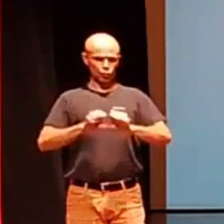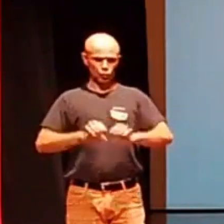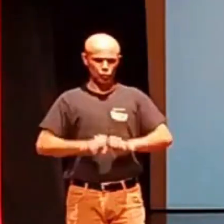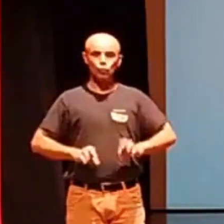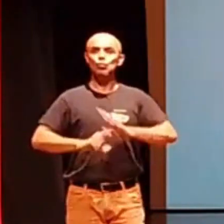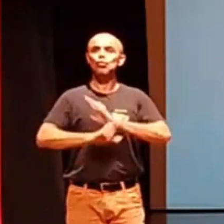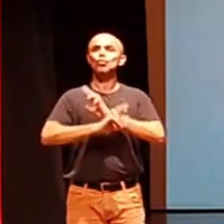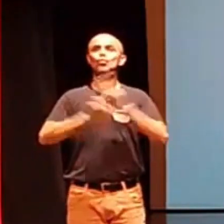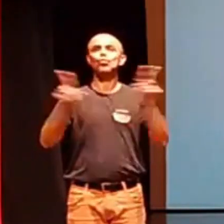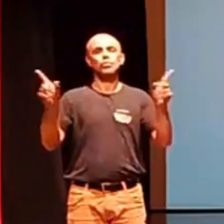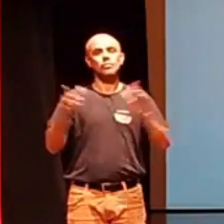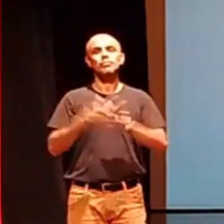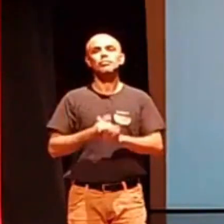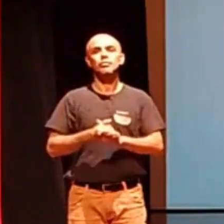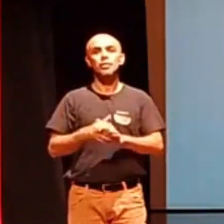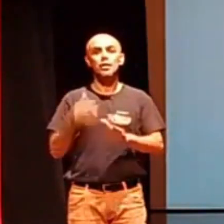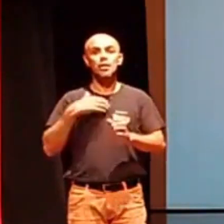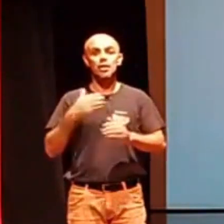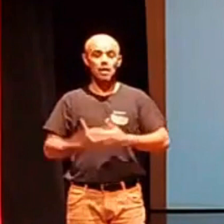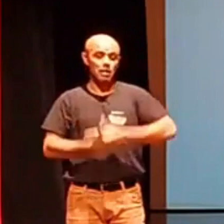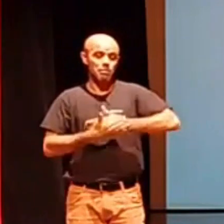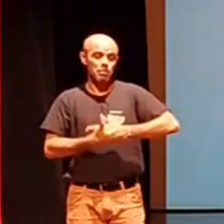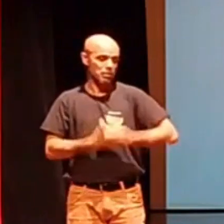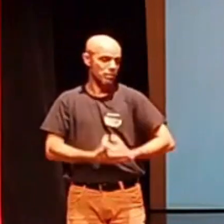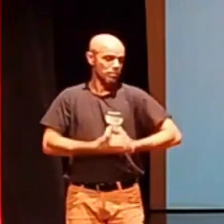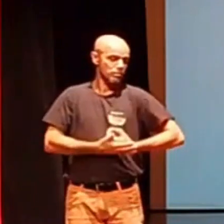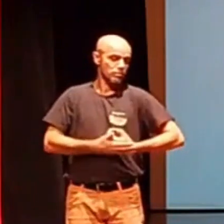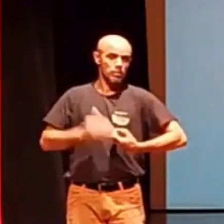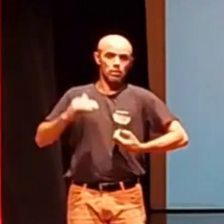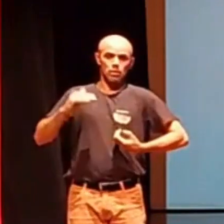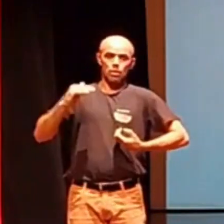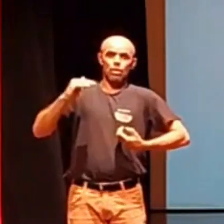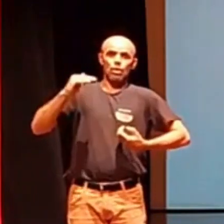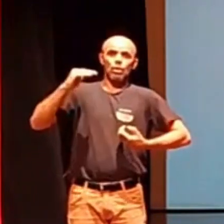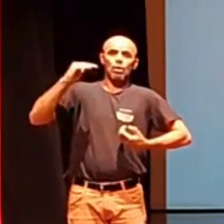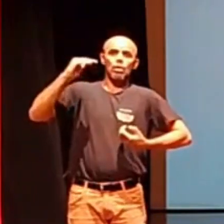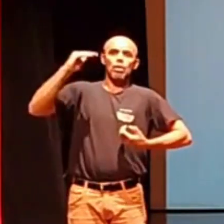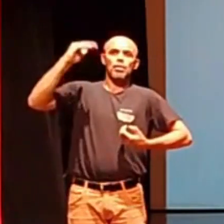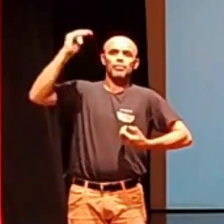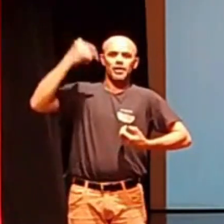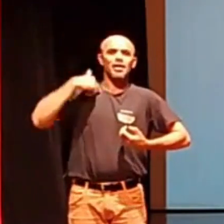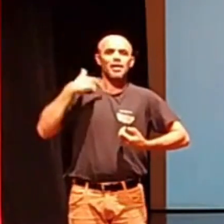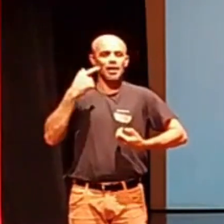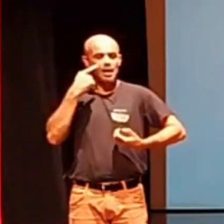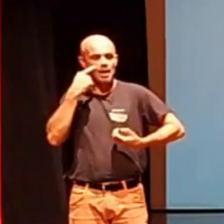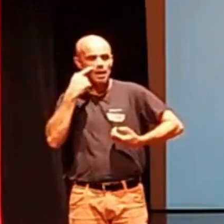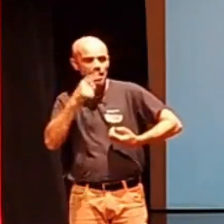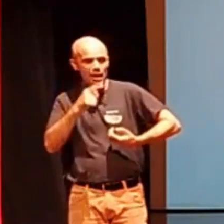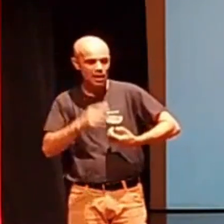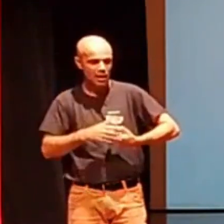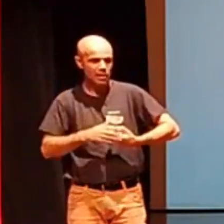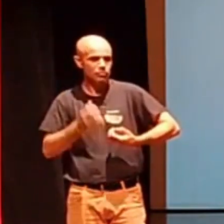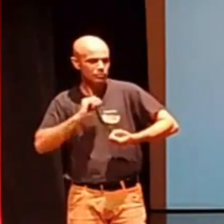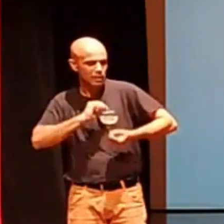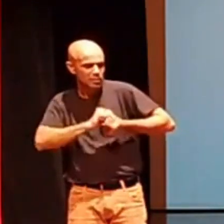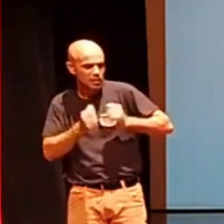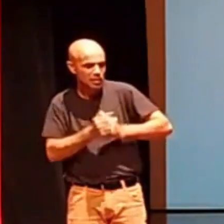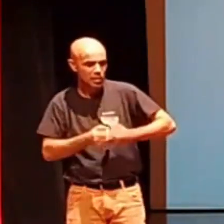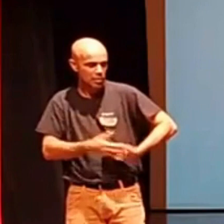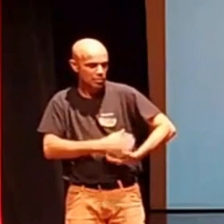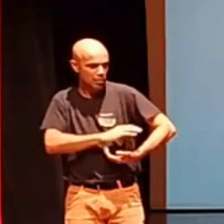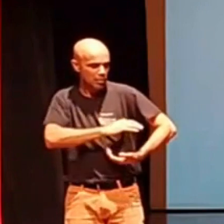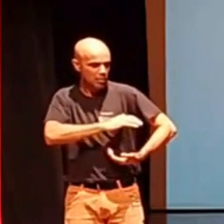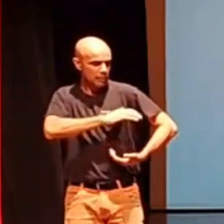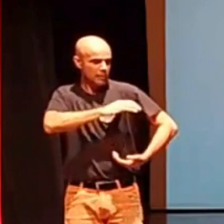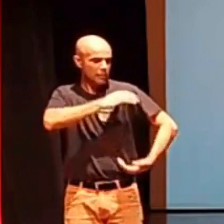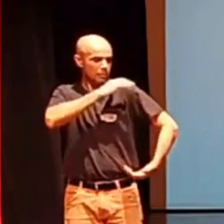ponto. Mas vocês imaginam, ela está segurando esse bebê, mas ela tem um crescimento axial, ela está levando esse autocrescimento. E isso faz com